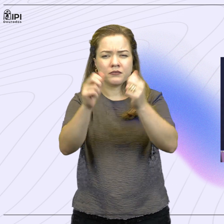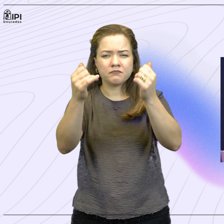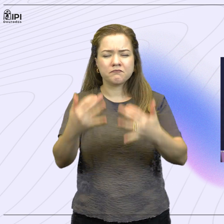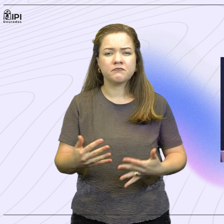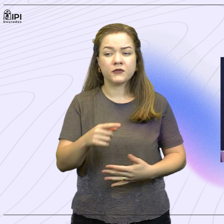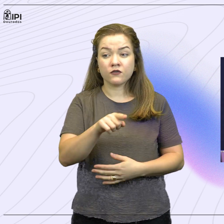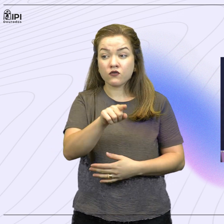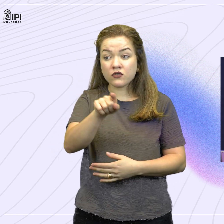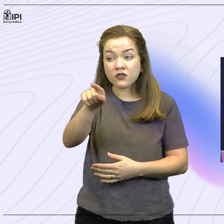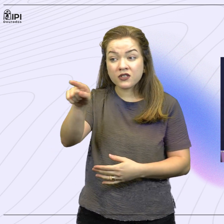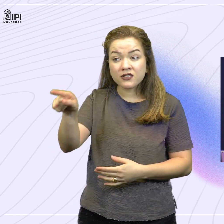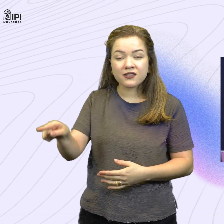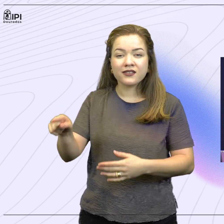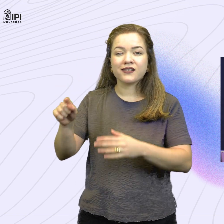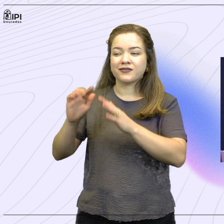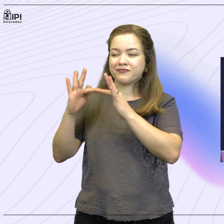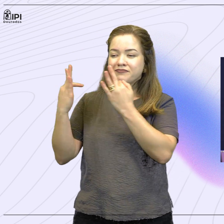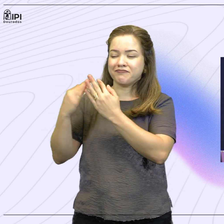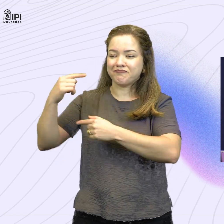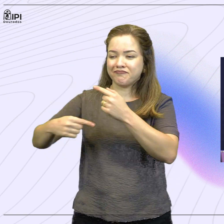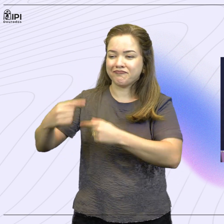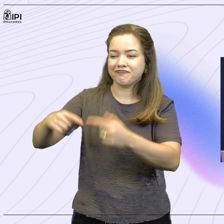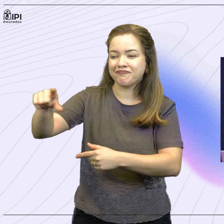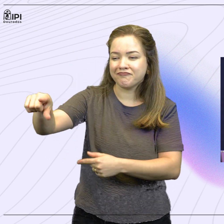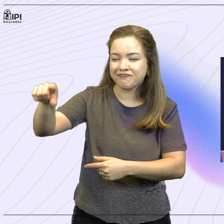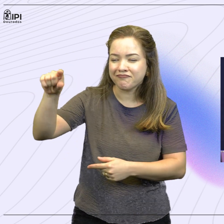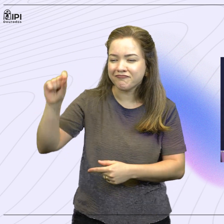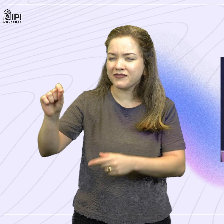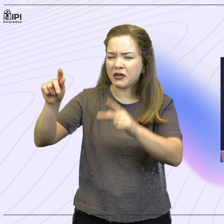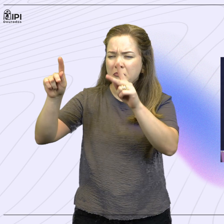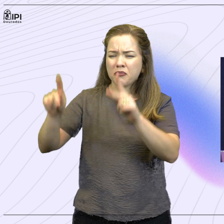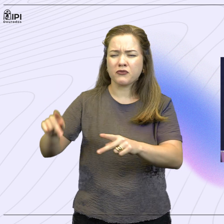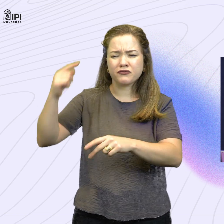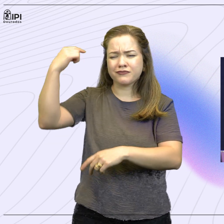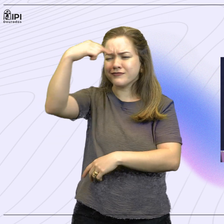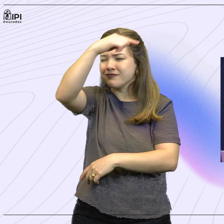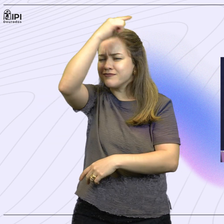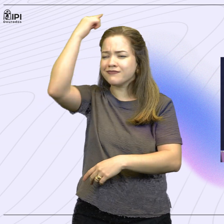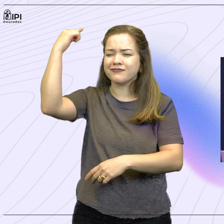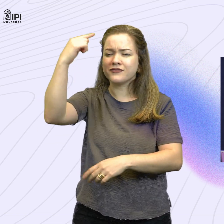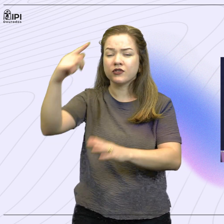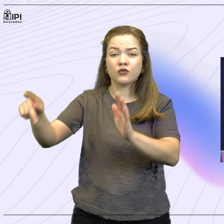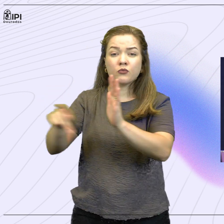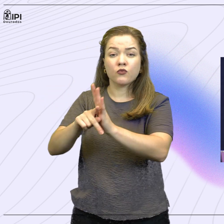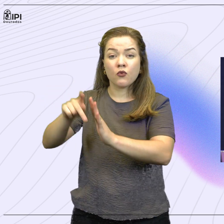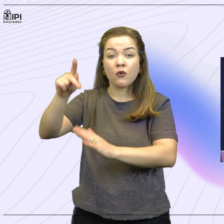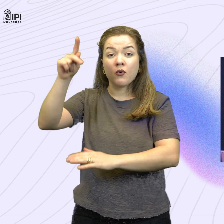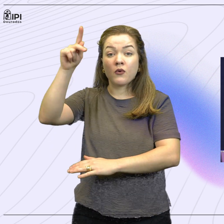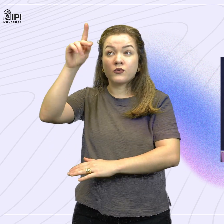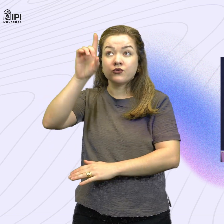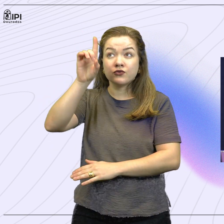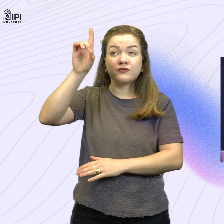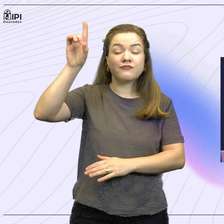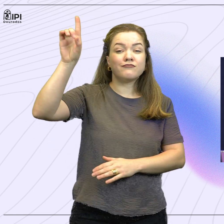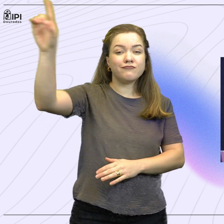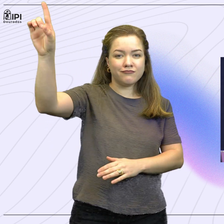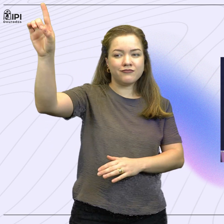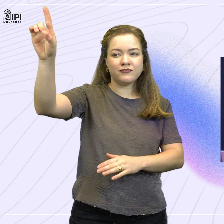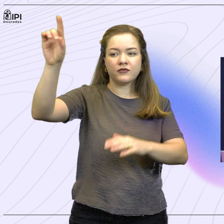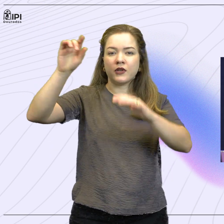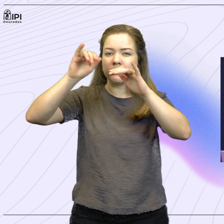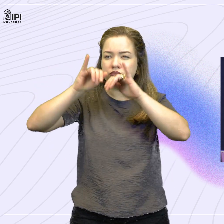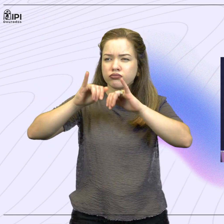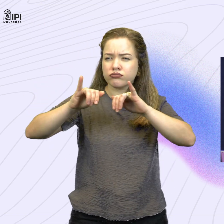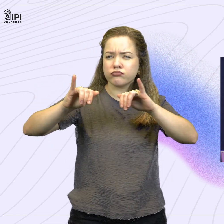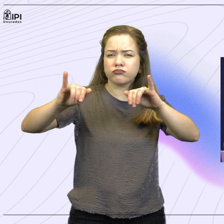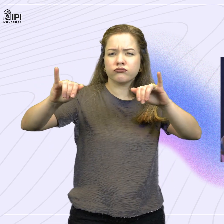porém, são geração eleita, sacerdócio real, nação santa, povo de propriedade exclusiva de Deus, a fim de